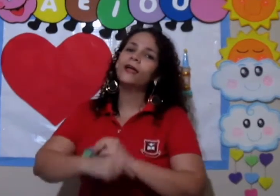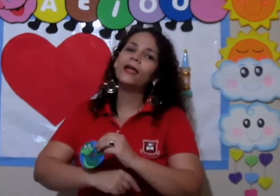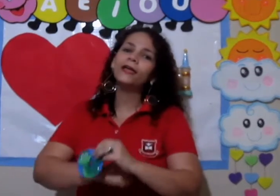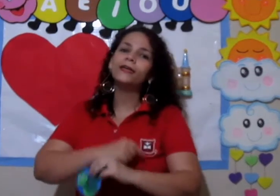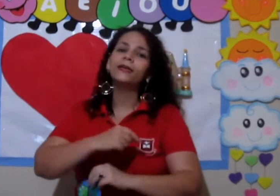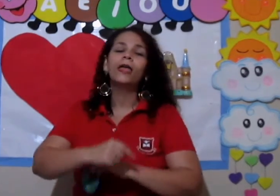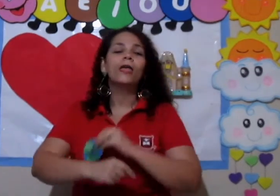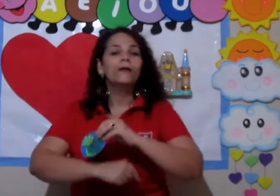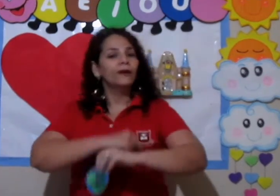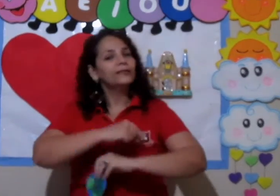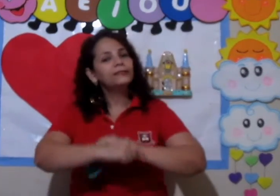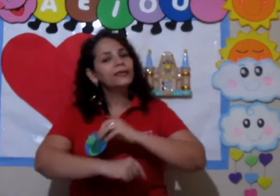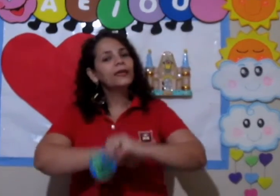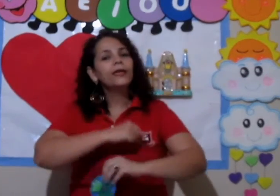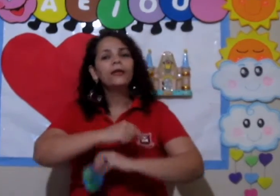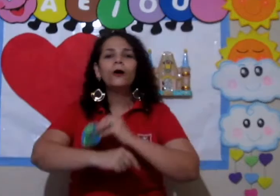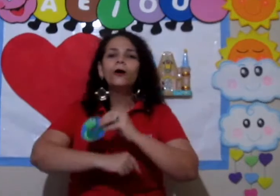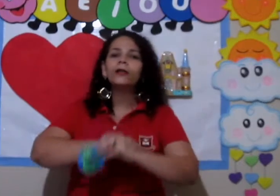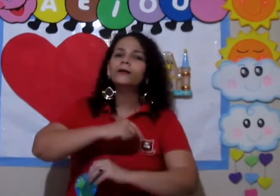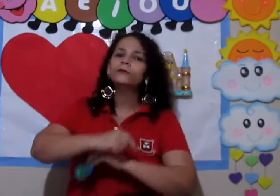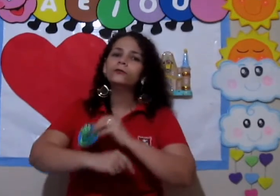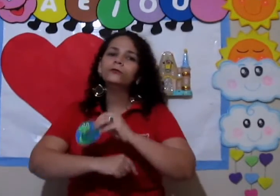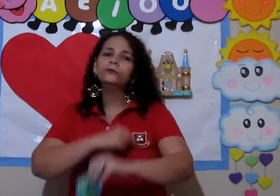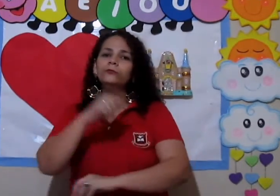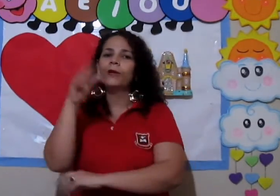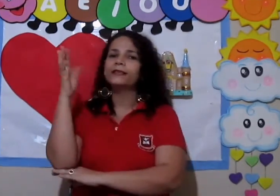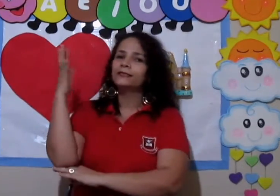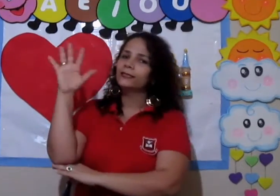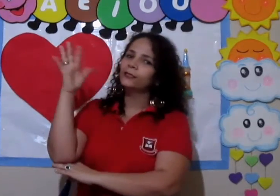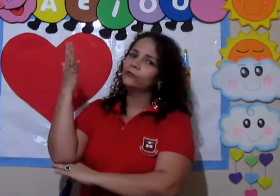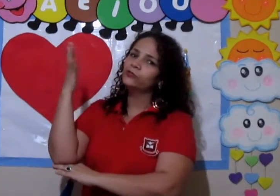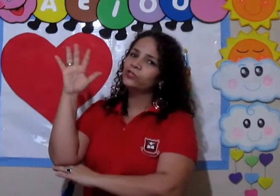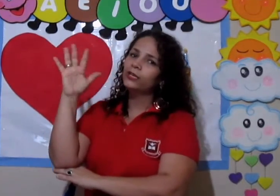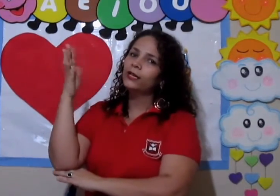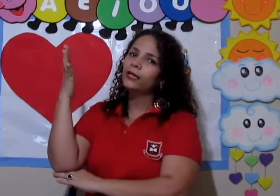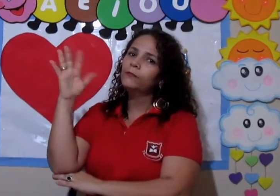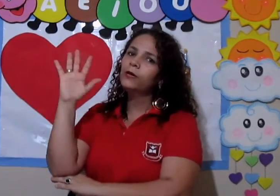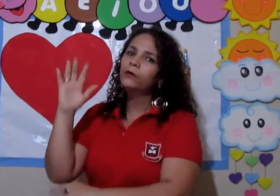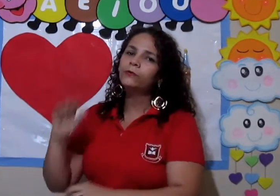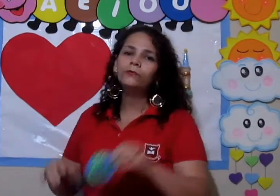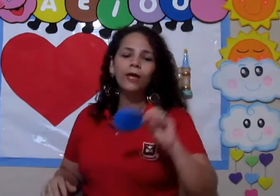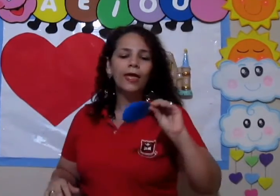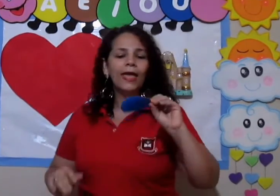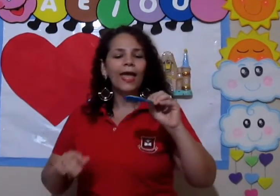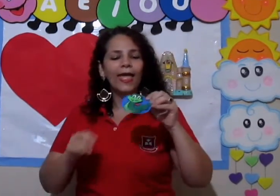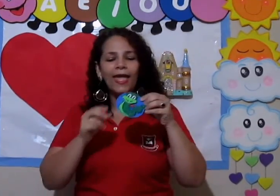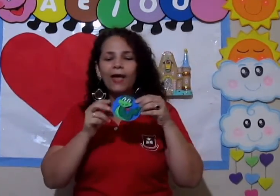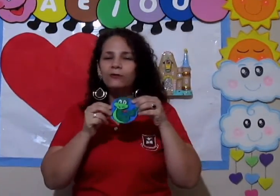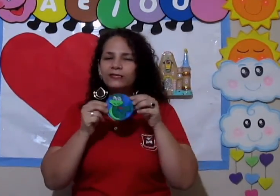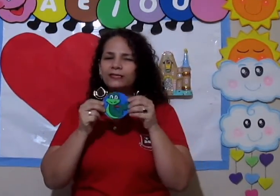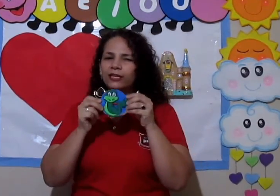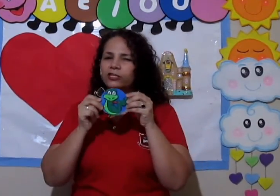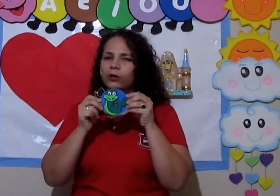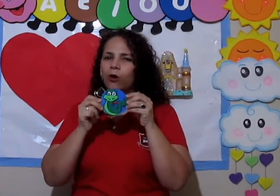vai. Vai se enrolando no pezinho de limão. É o C de